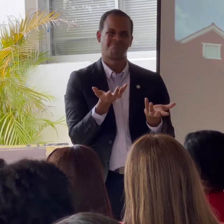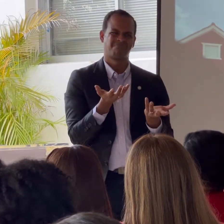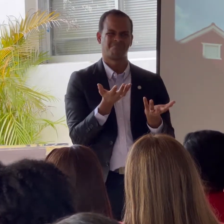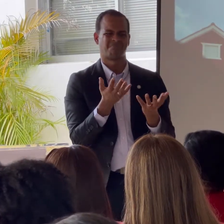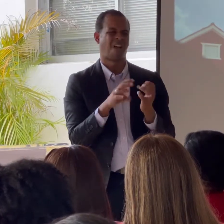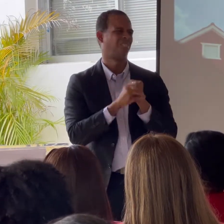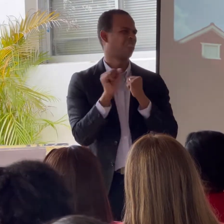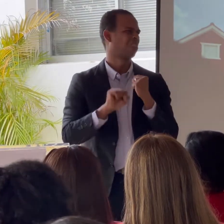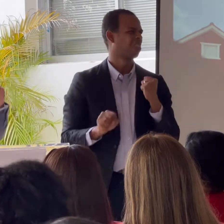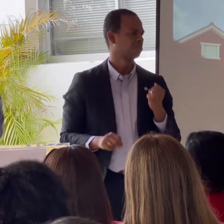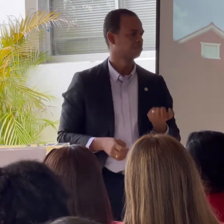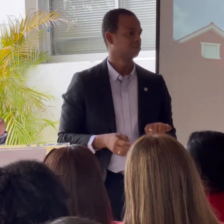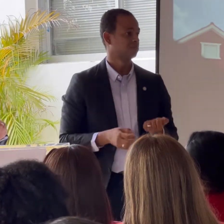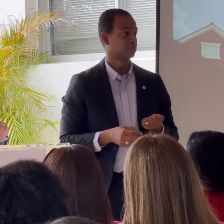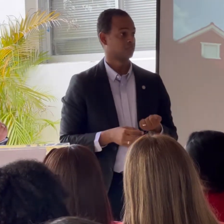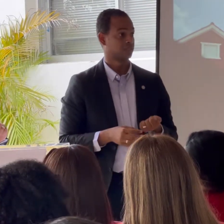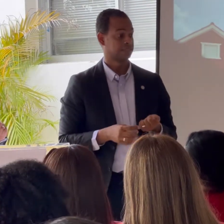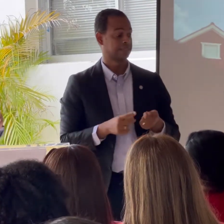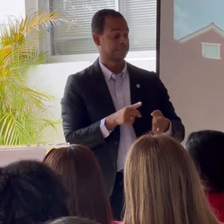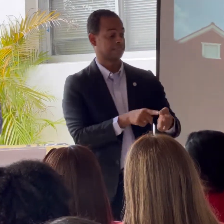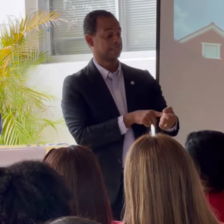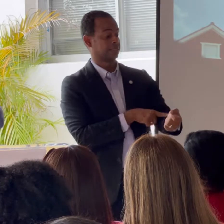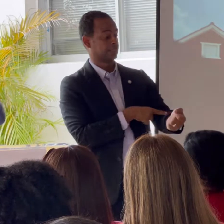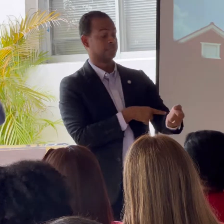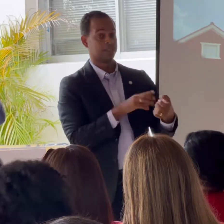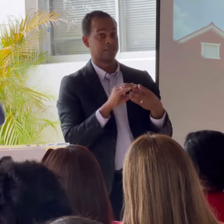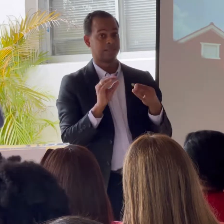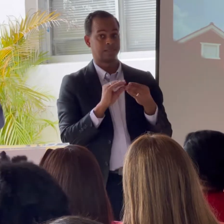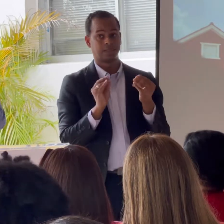Que el amor, que la sangre, decía,